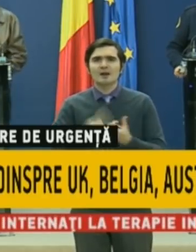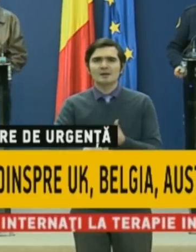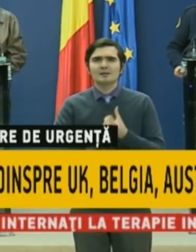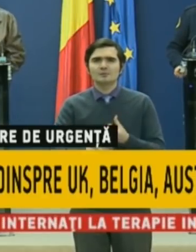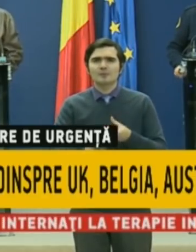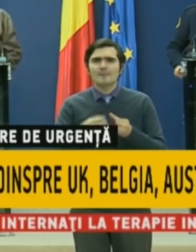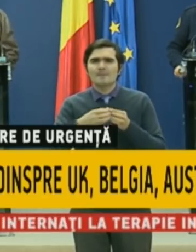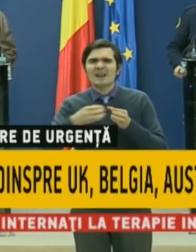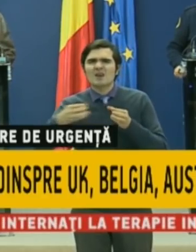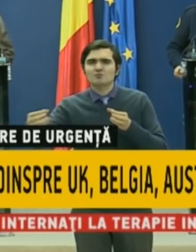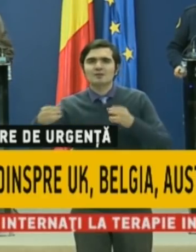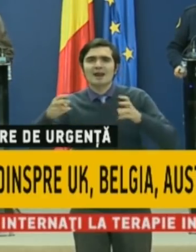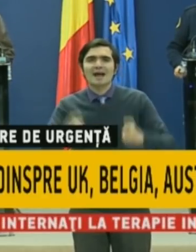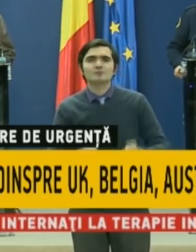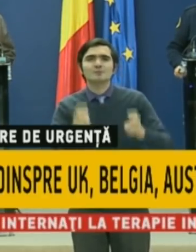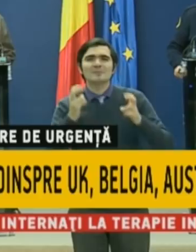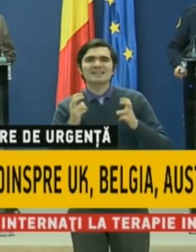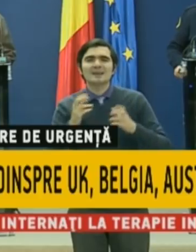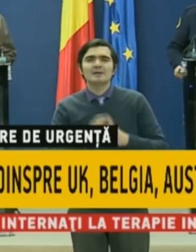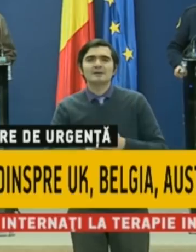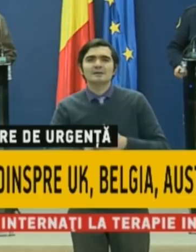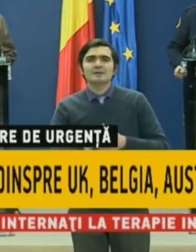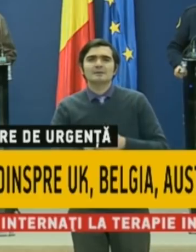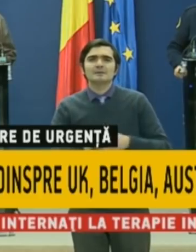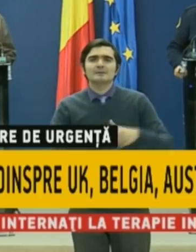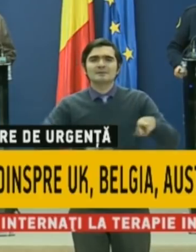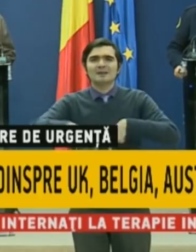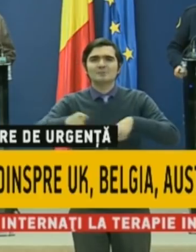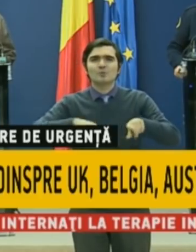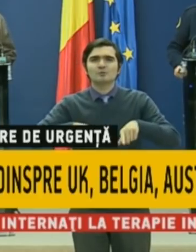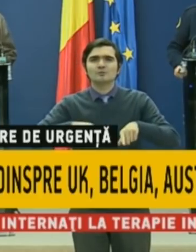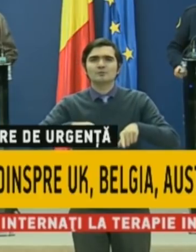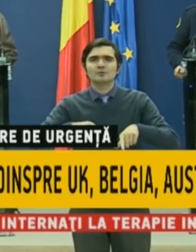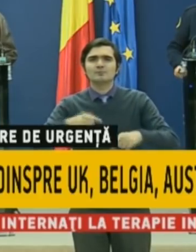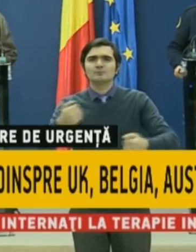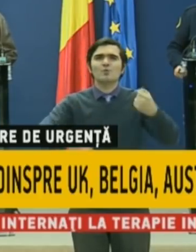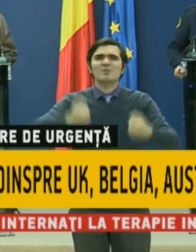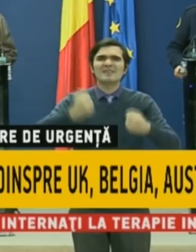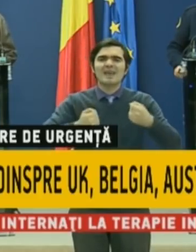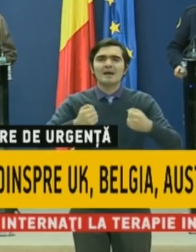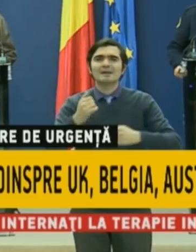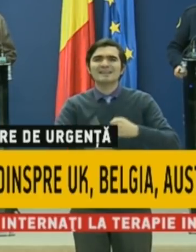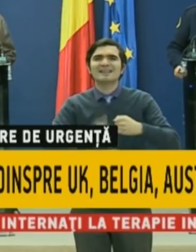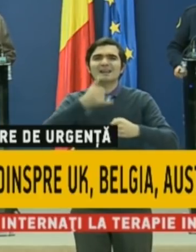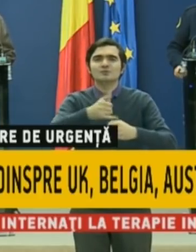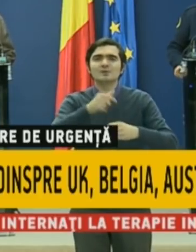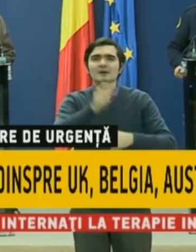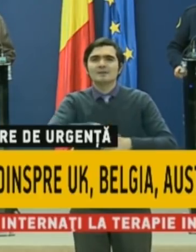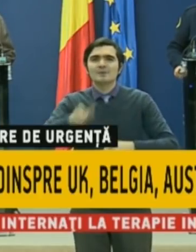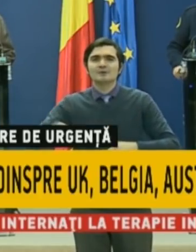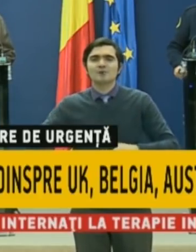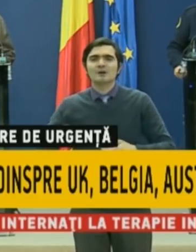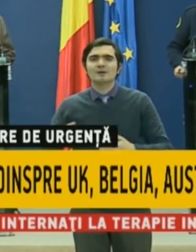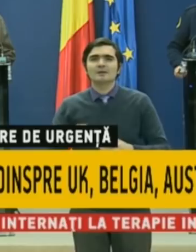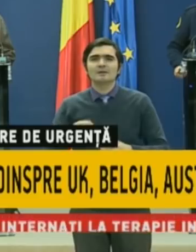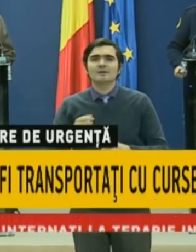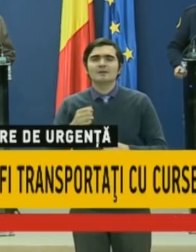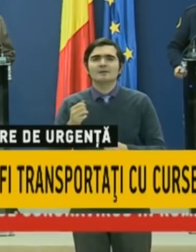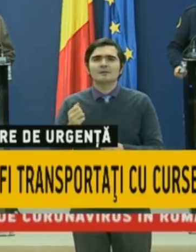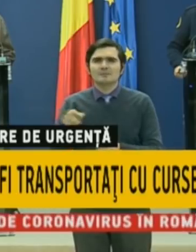la prelungirea suspendării transportului rutier internațional de persoane efectuat de